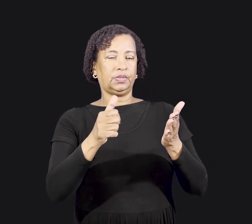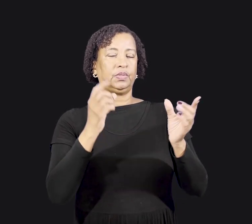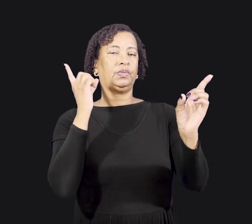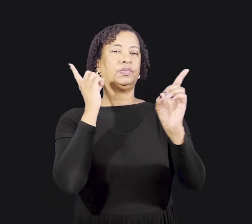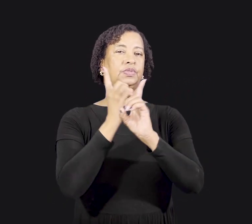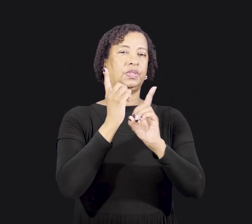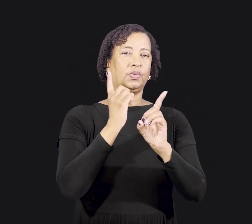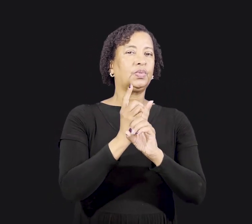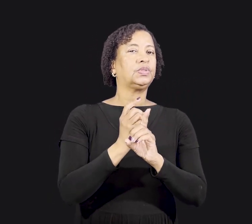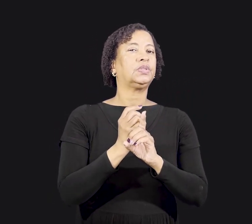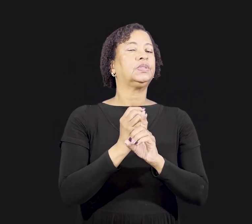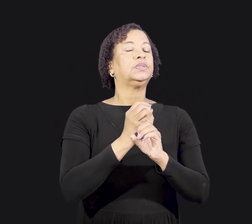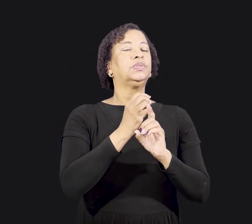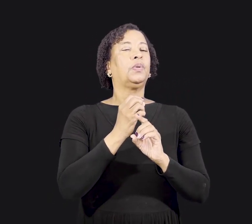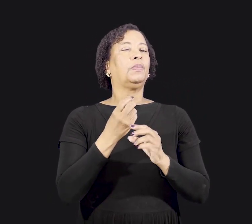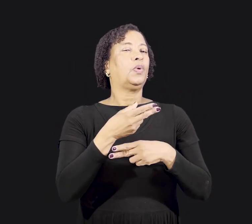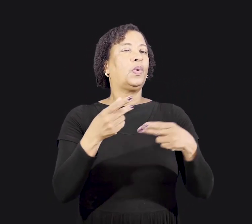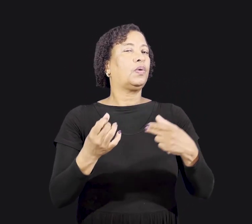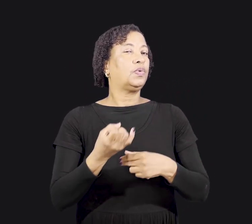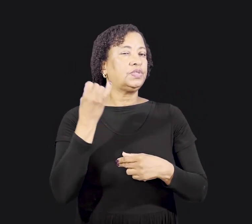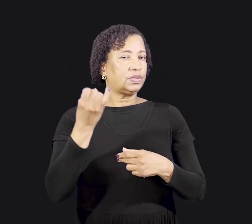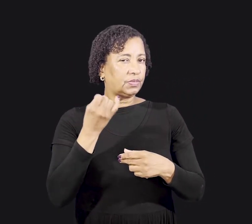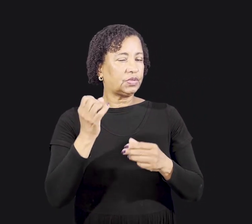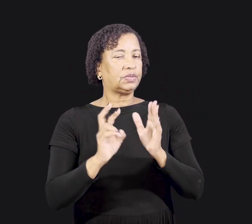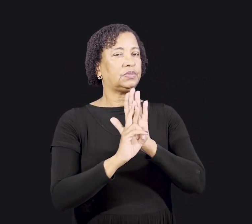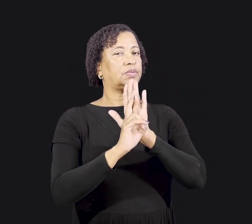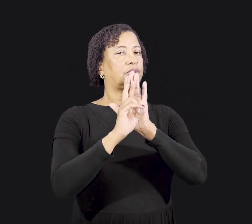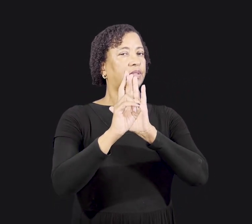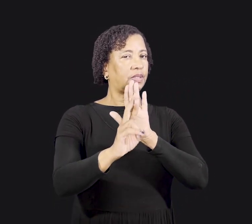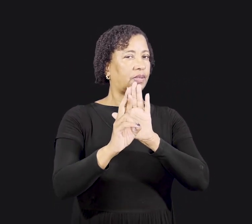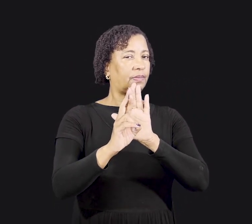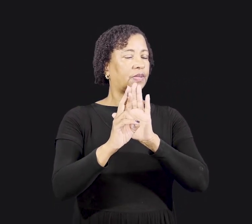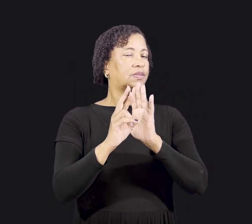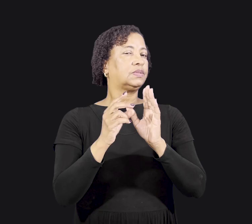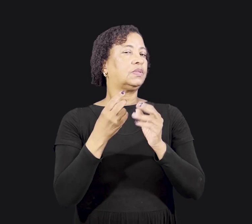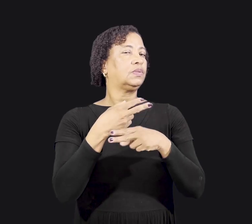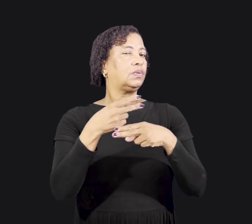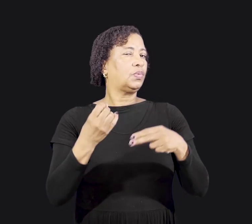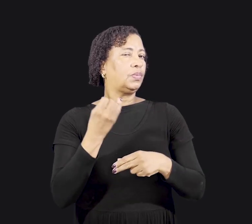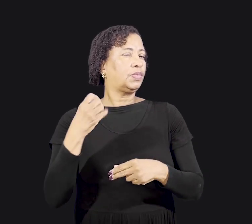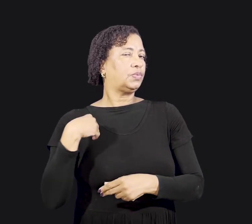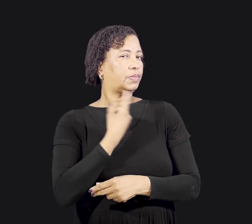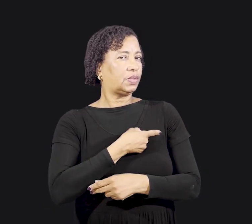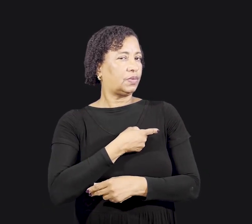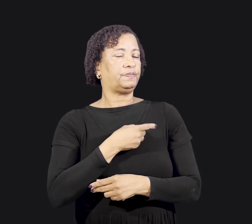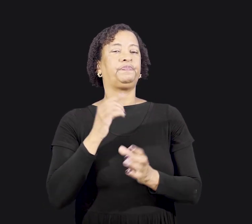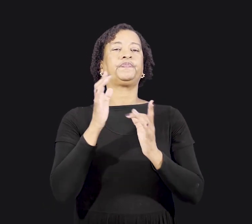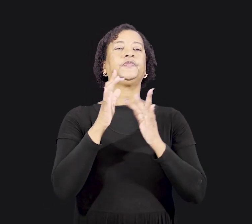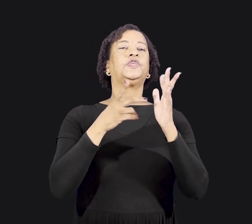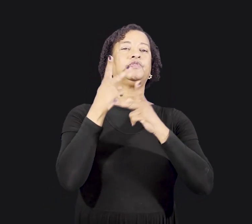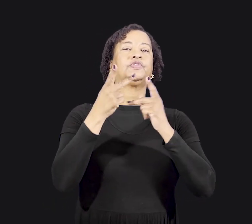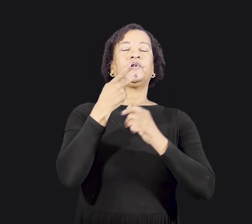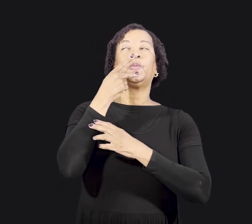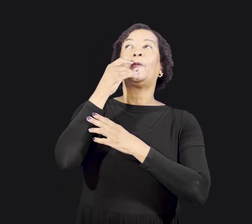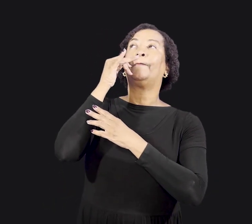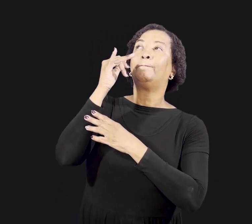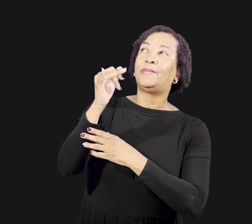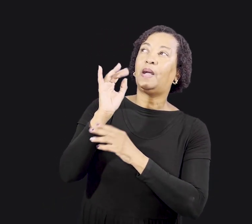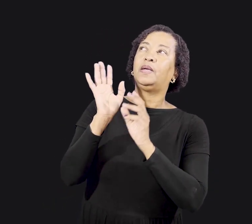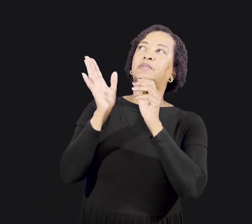uma passagem muito importante que, de certa forma, representa um paradoxo. Jesus orou: Pai,